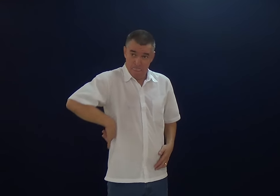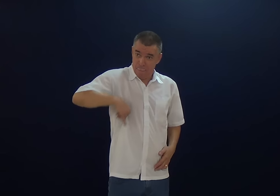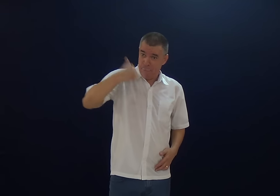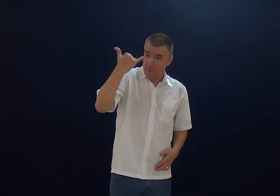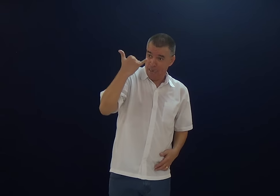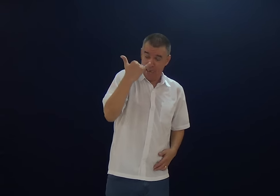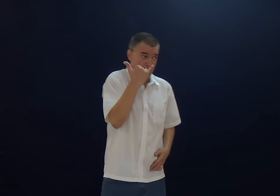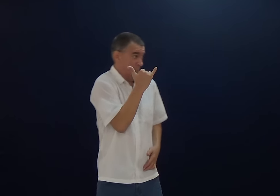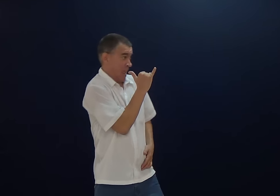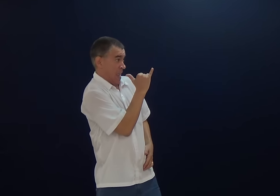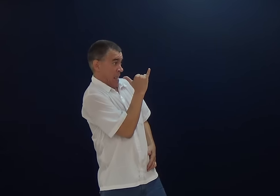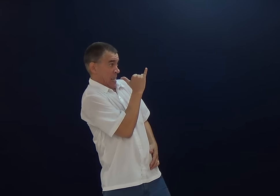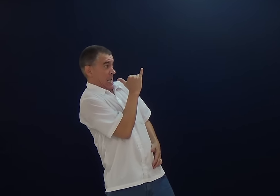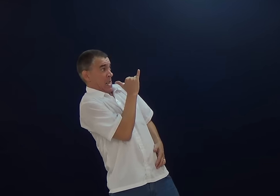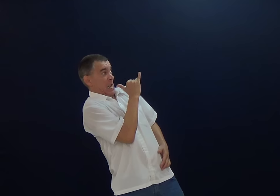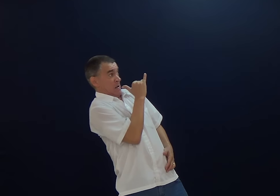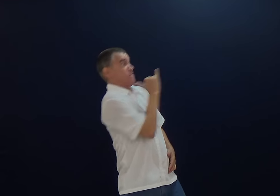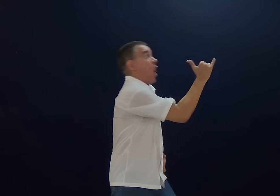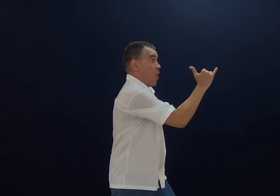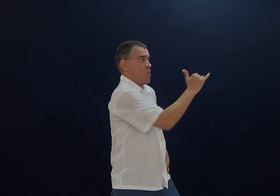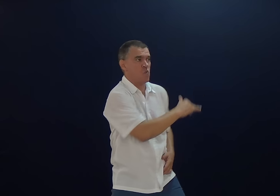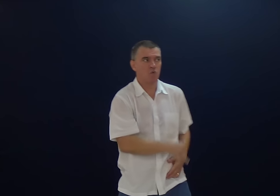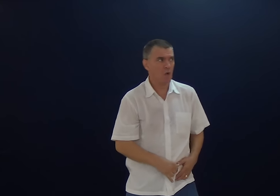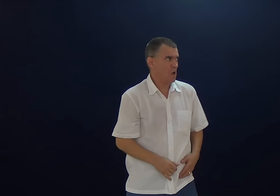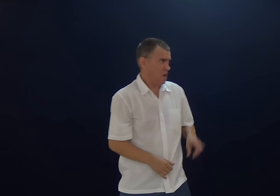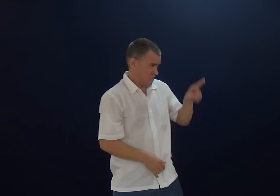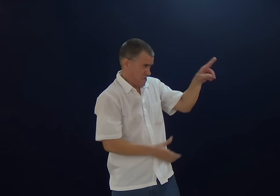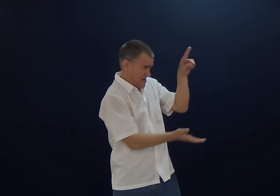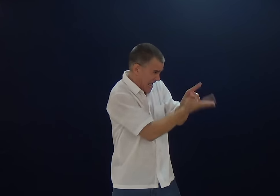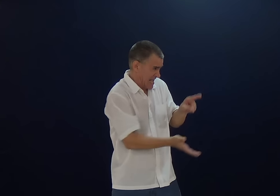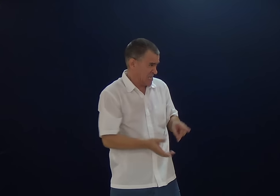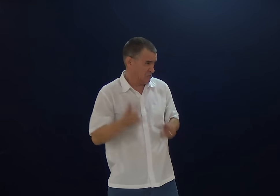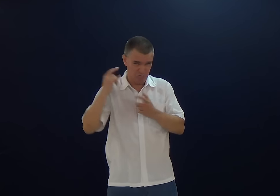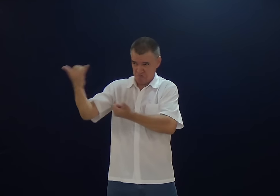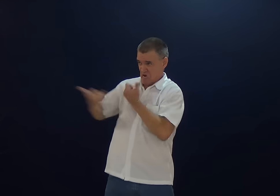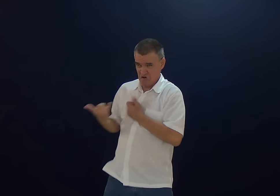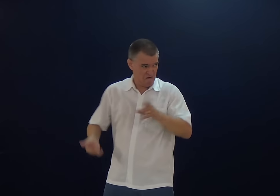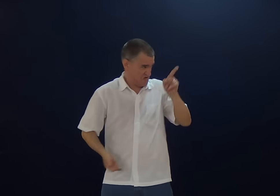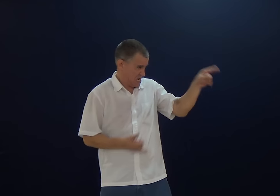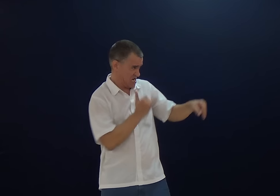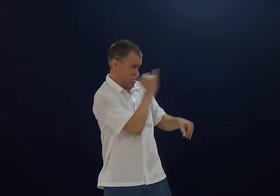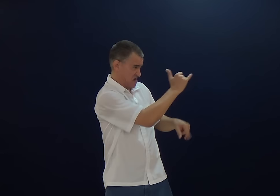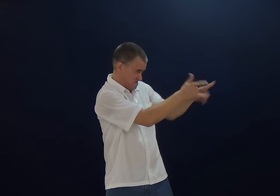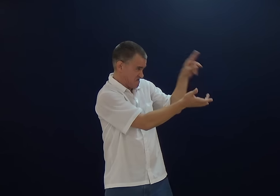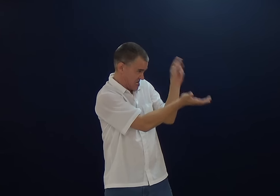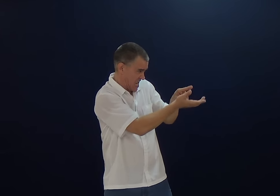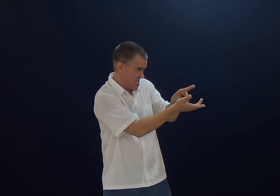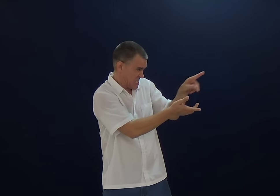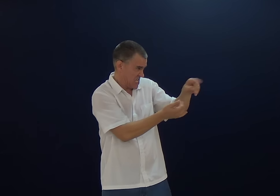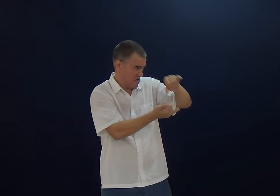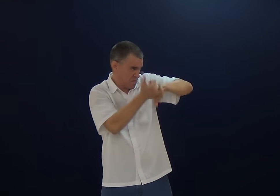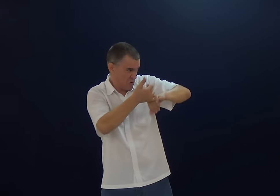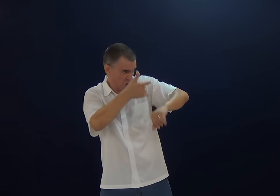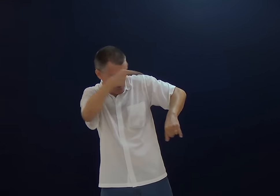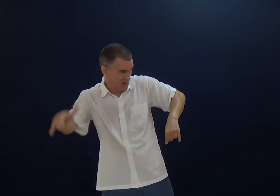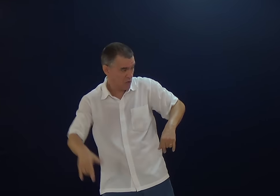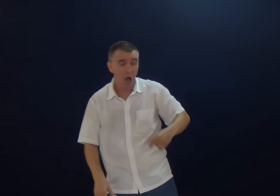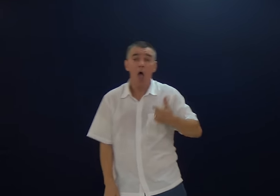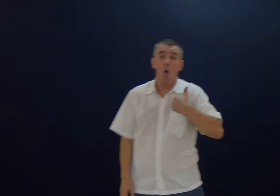falar então deixa eu te falar e aí muitas pessoas TM me falado isso me diga É verdade que